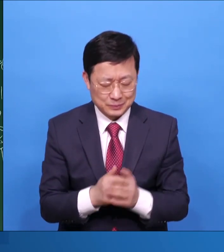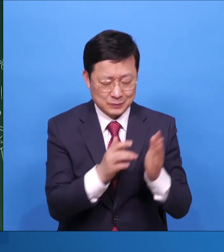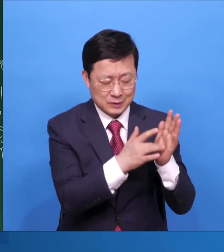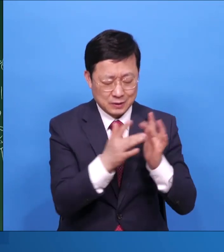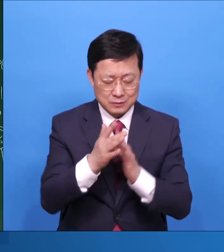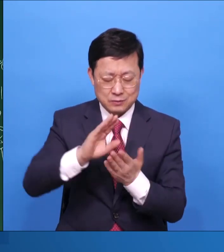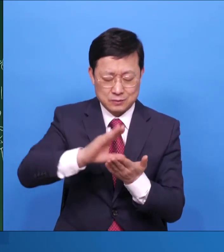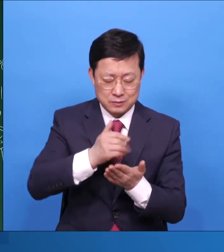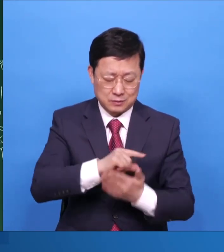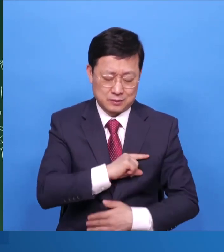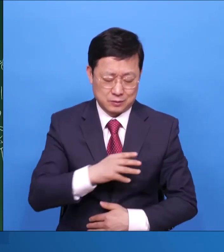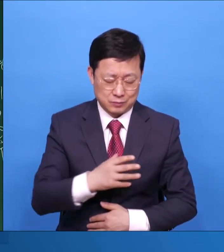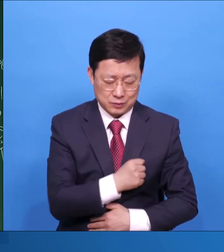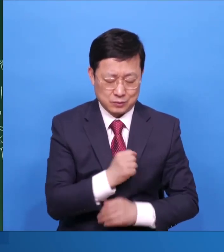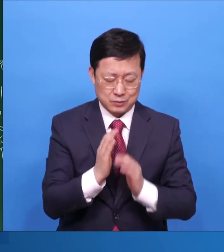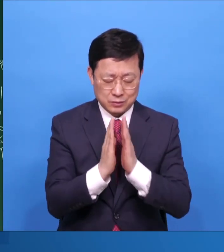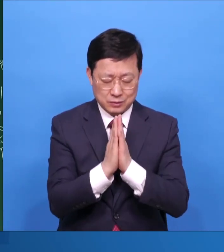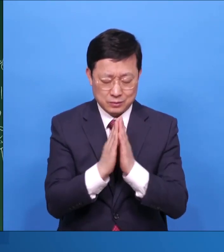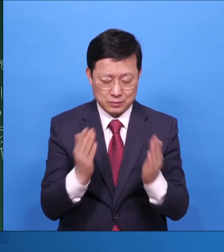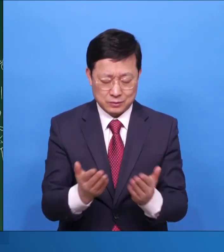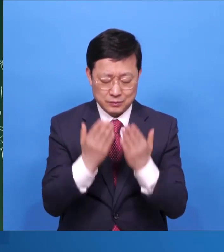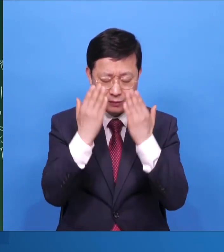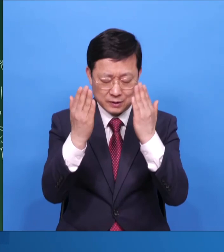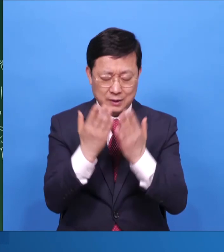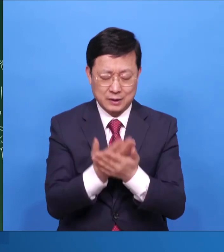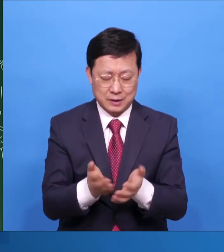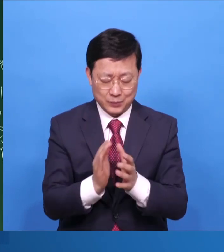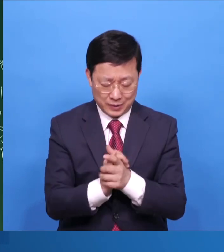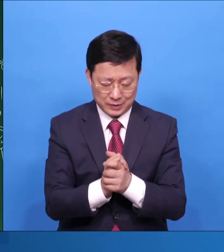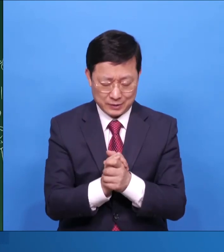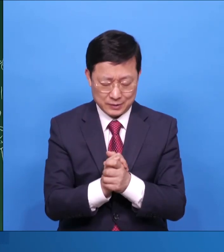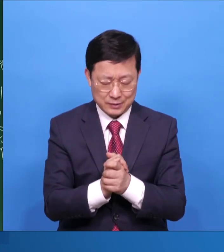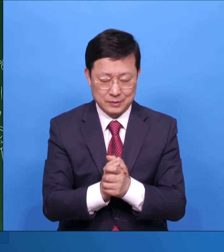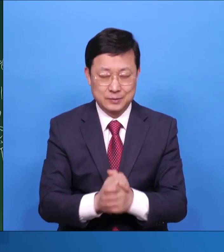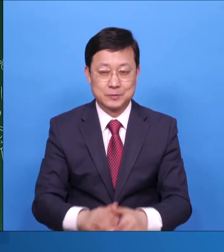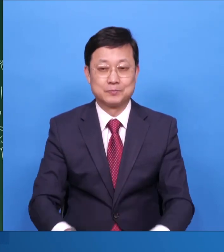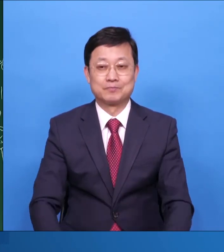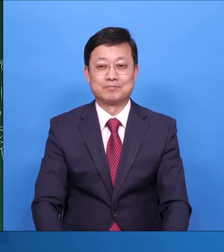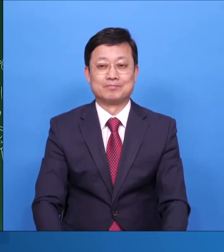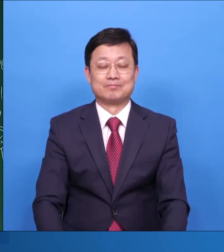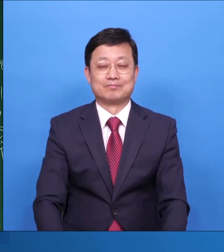예수 그리스도 이름으로 기도하옵나이다. Oramos en el nombre de Jesucristo. Amén. Amén.